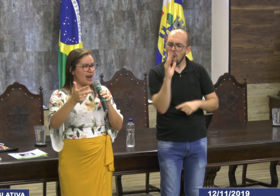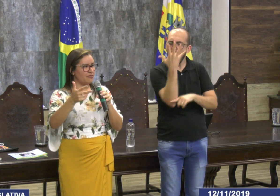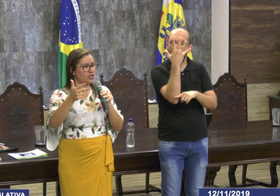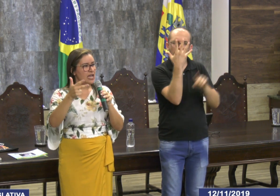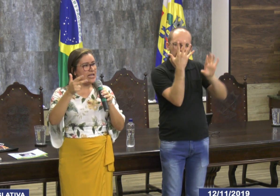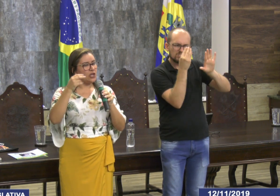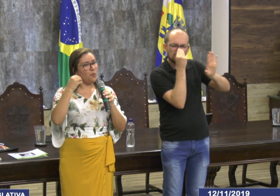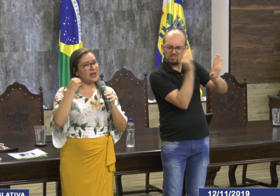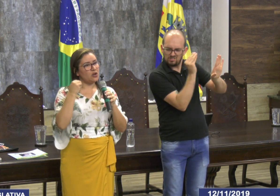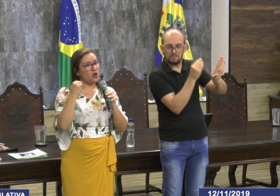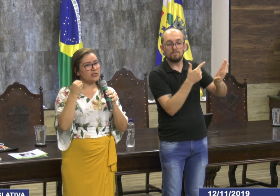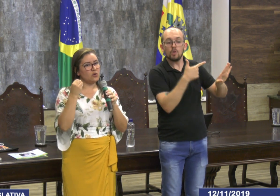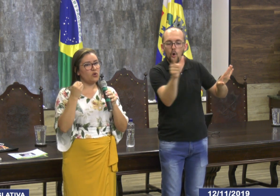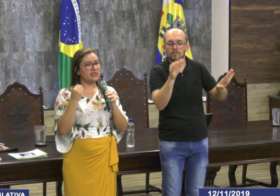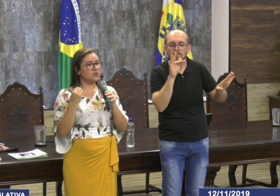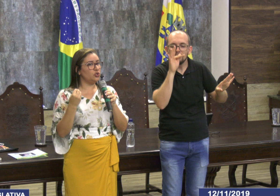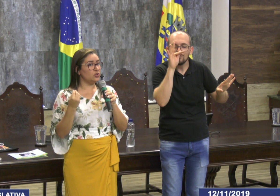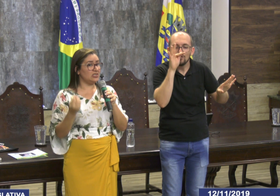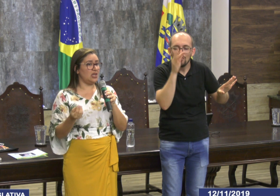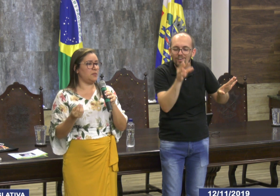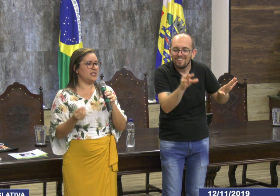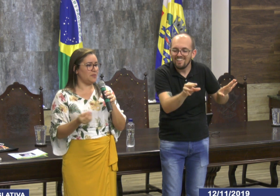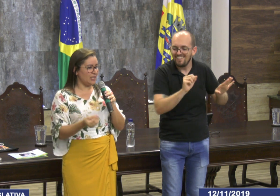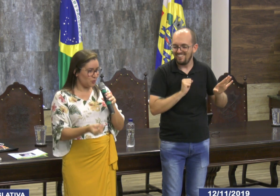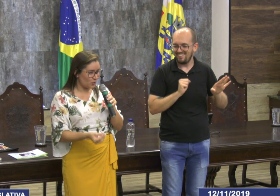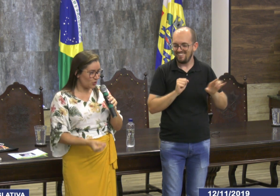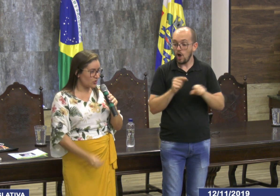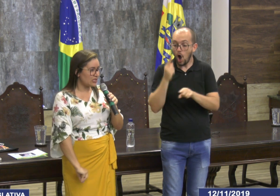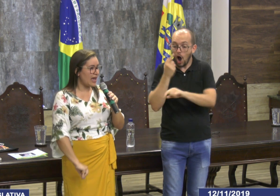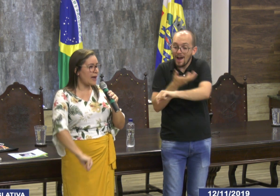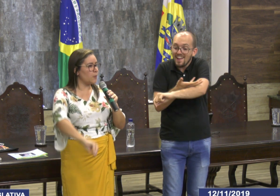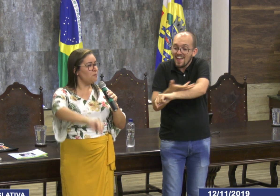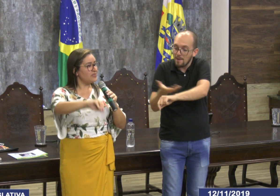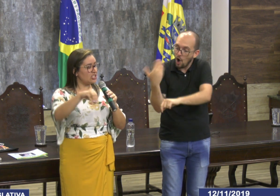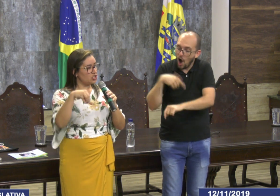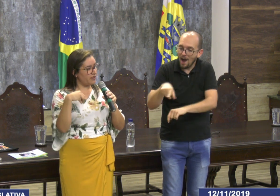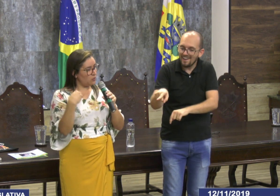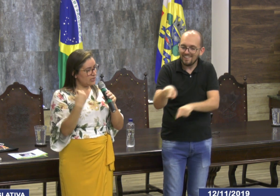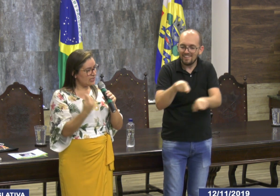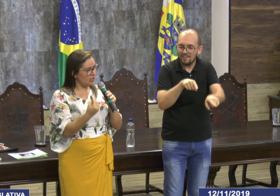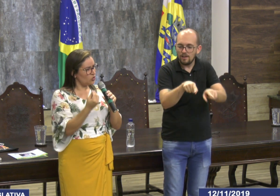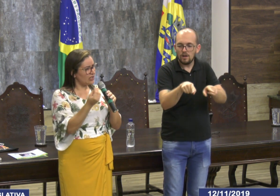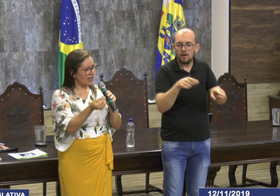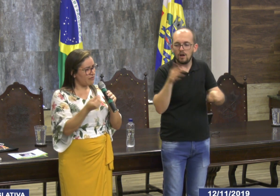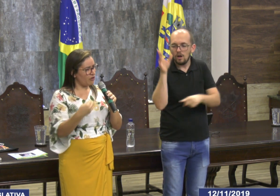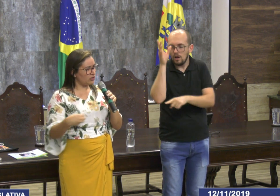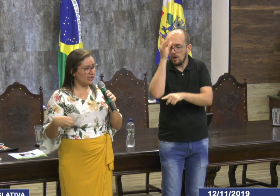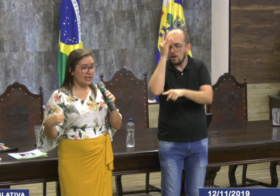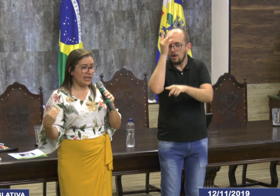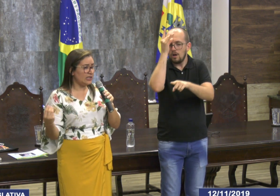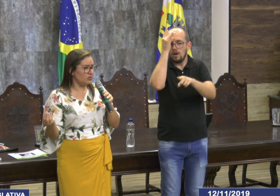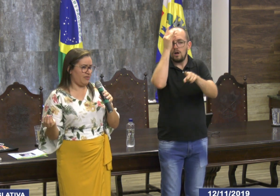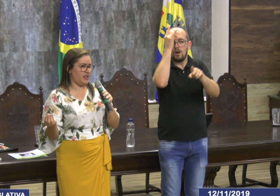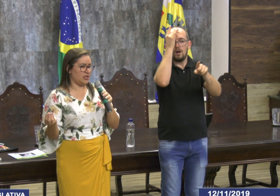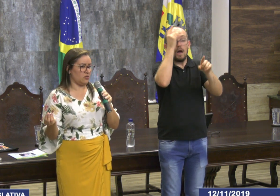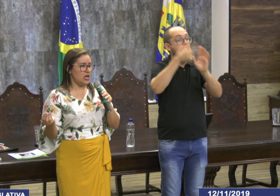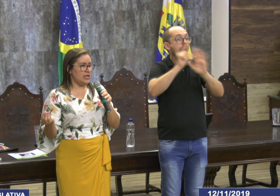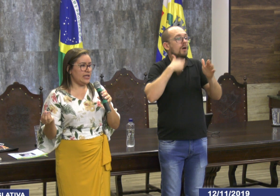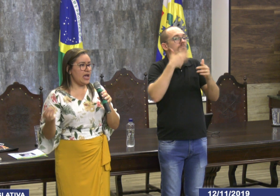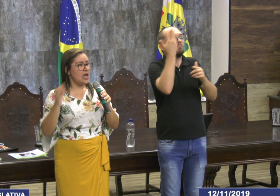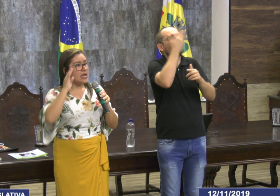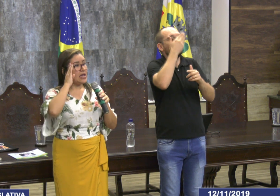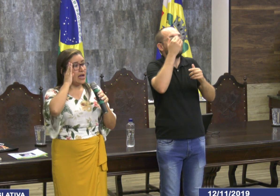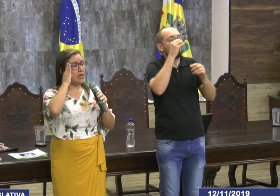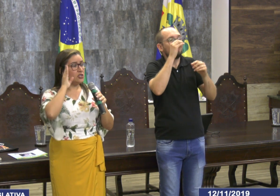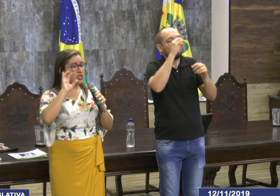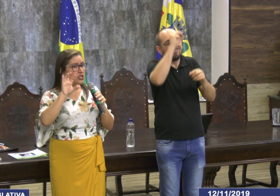escola árvore. Então, para nós, são coisas muito simples. Mas para o surdo cego, a gente vai mostrando o que está em volta dele, que ele não está vendo,